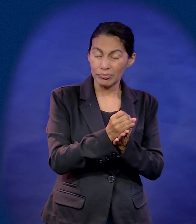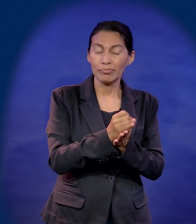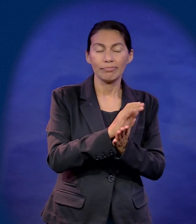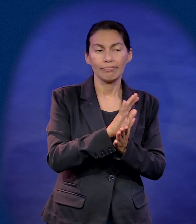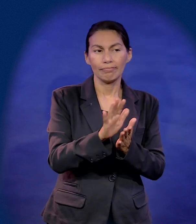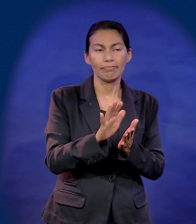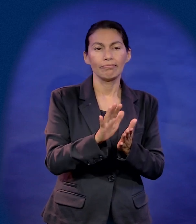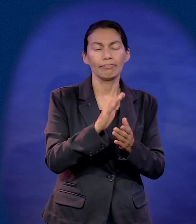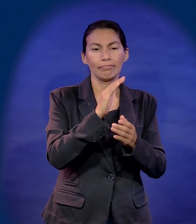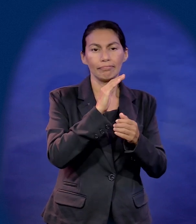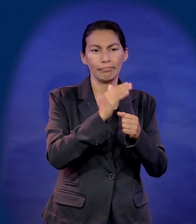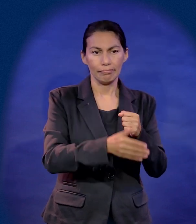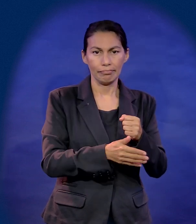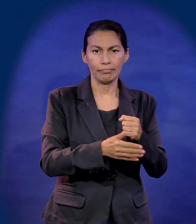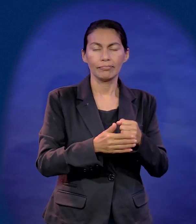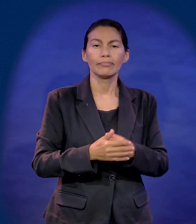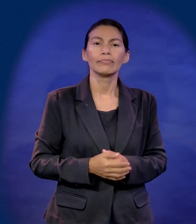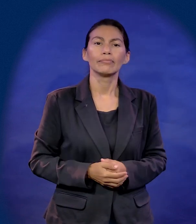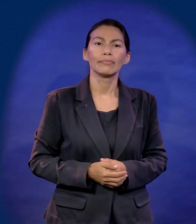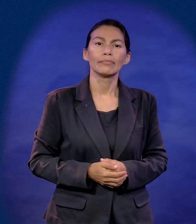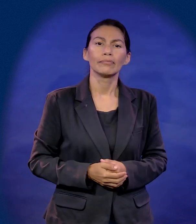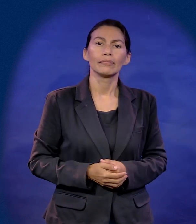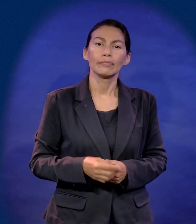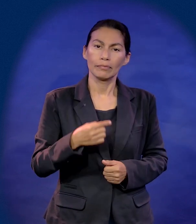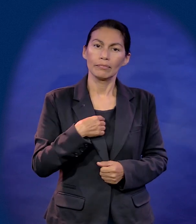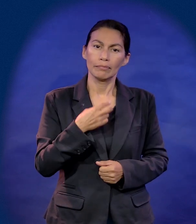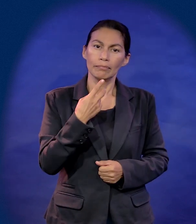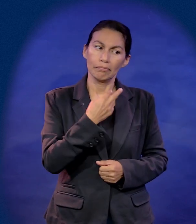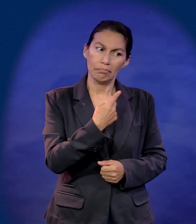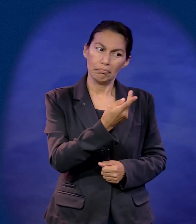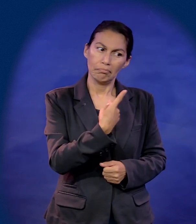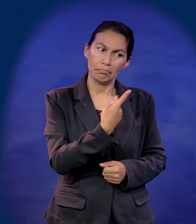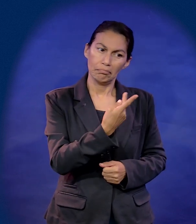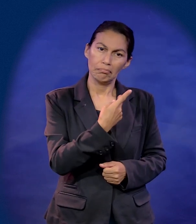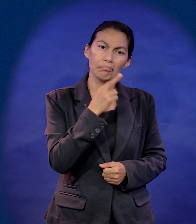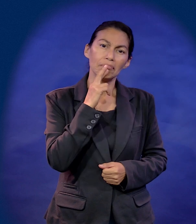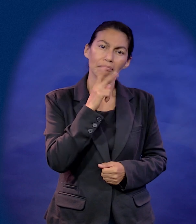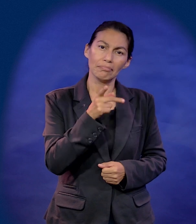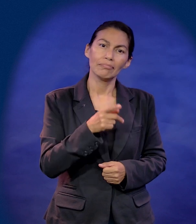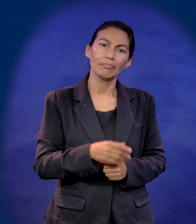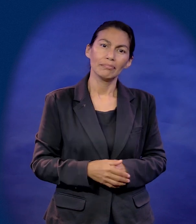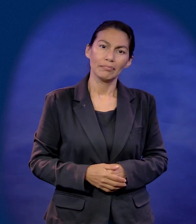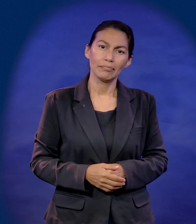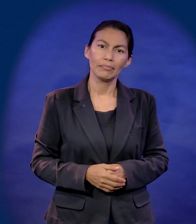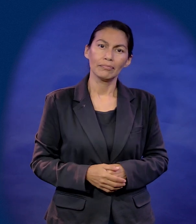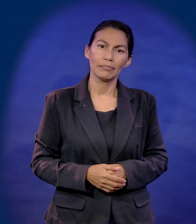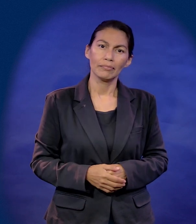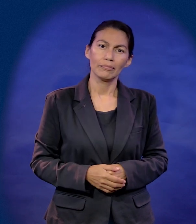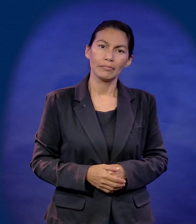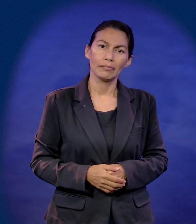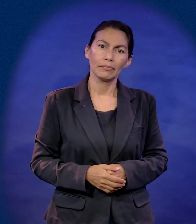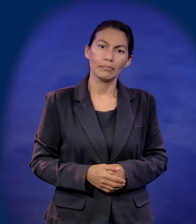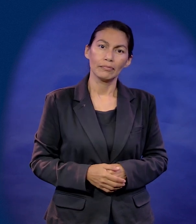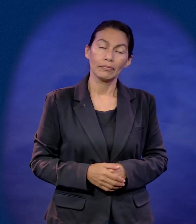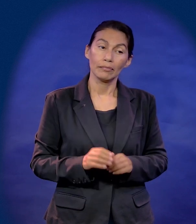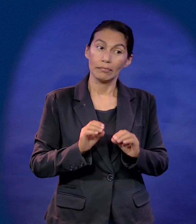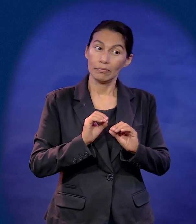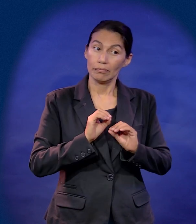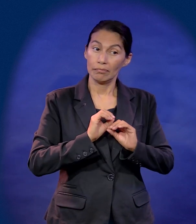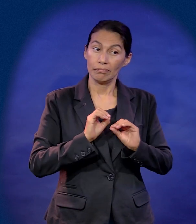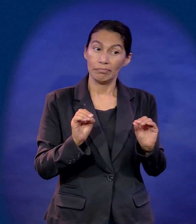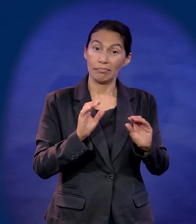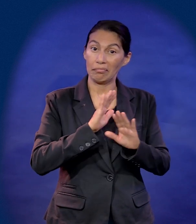estás seguro. He decidido que debemos terminar. ¿Por qué? He decidido, Carlos. Es lo mejor para los dos.